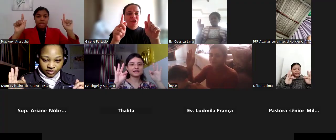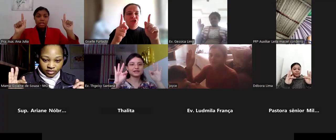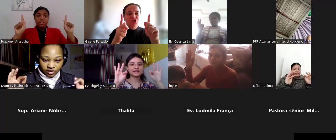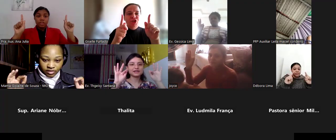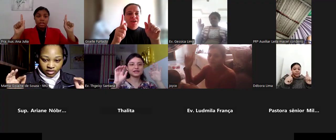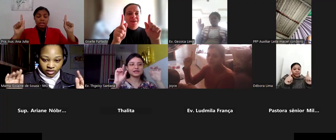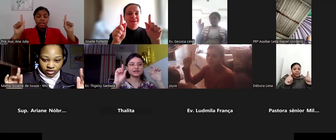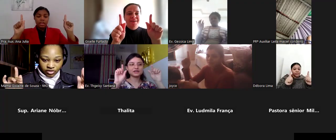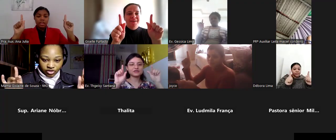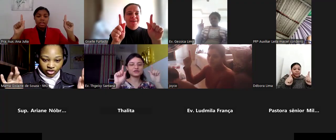G,